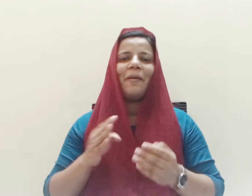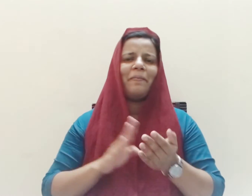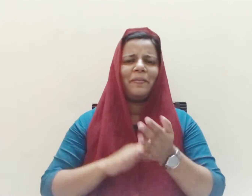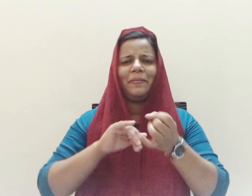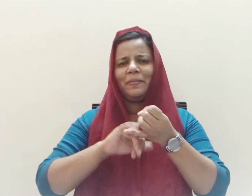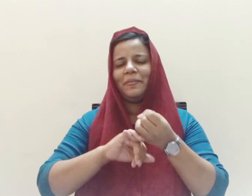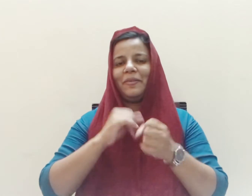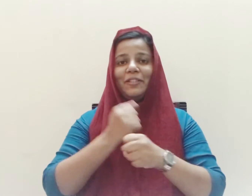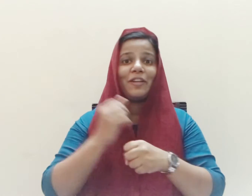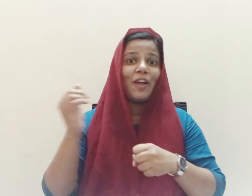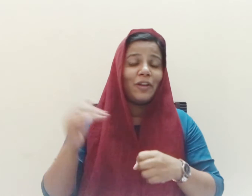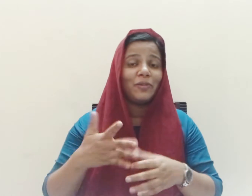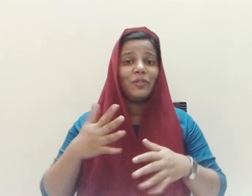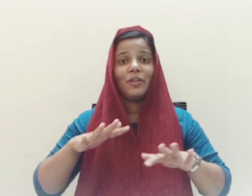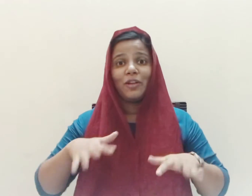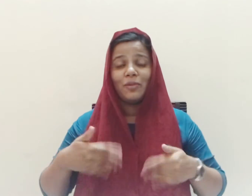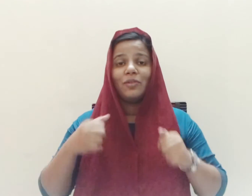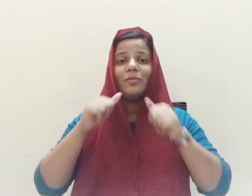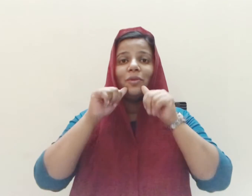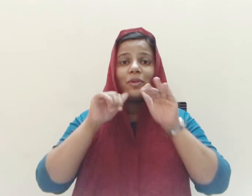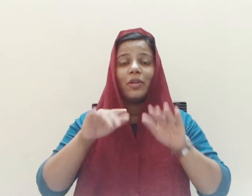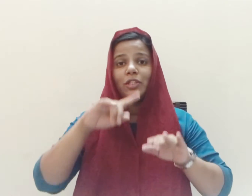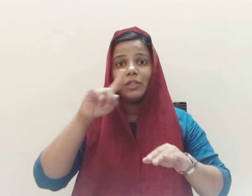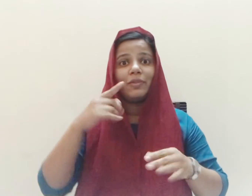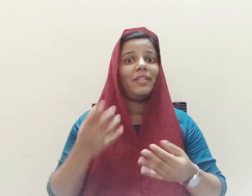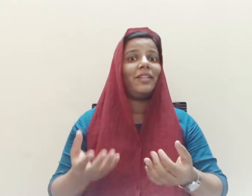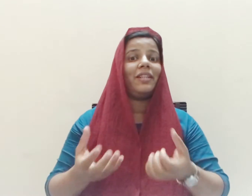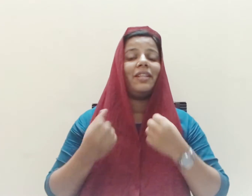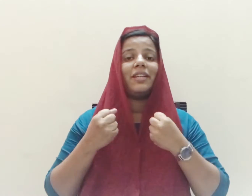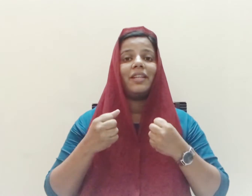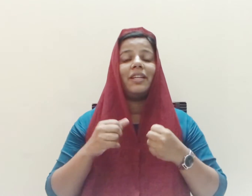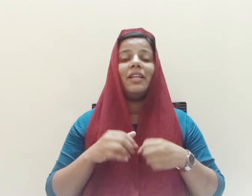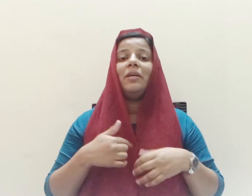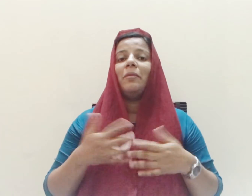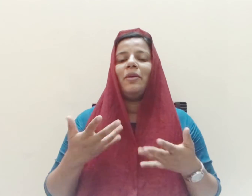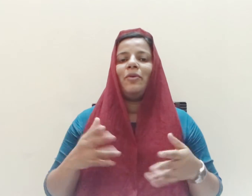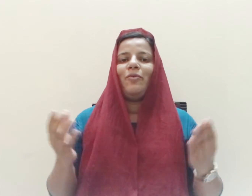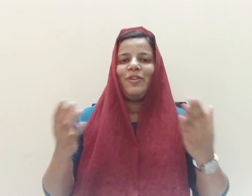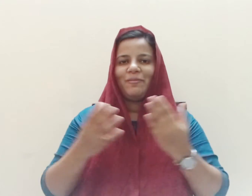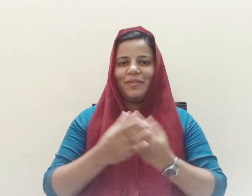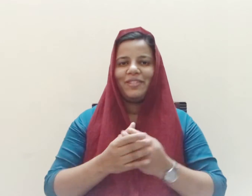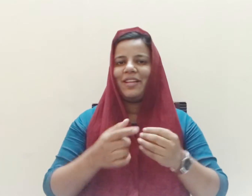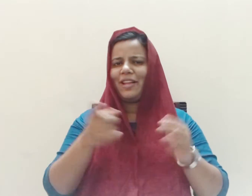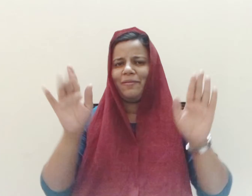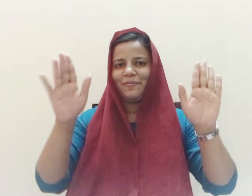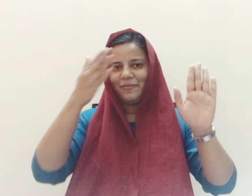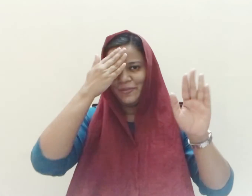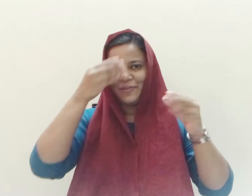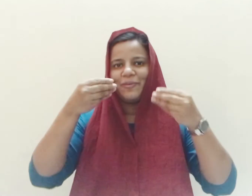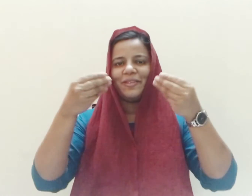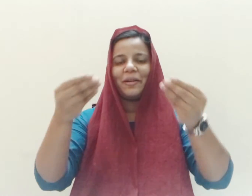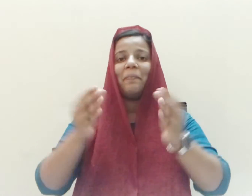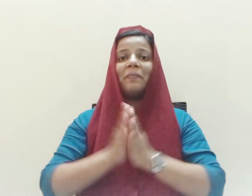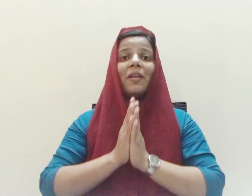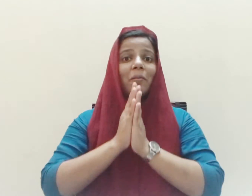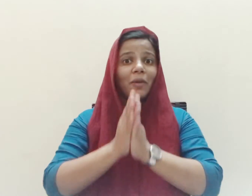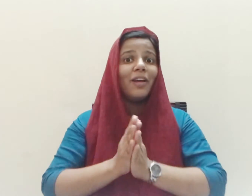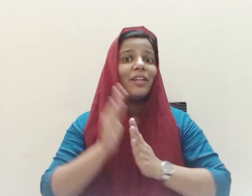അയച്ചു. ഭയങ്കരമായ സന്തോഷവും അനുഗ്രഹവും അവരുടെ ജീവിതത്തിൽ ലഭിച്ചു എന്നറിയാൻ ഇടയായതിന് നമുക്ക് ഒരുമിച്ച് കർത്താവിന് കരങ്ങളെ ഉയർത്തി സ്തോത്രം ചെയ്യാം. കാരണം നമ്മുടെ പ്രാർത്ഥന